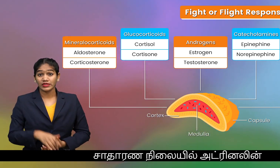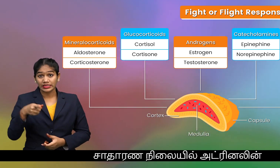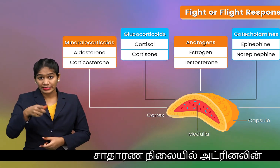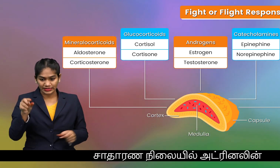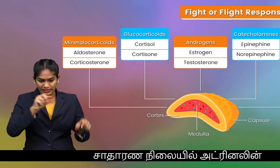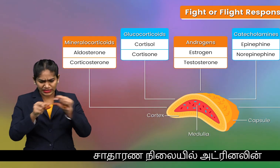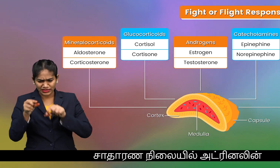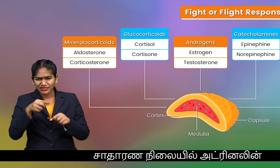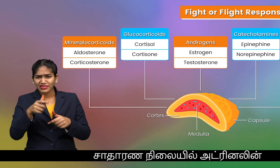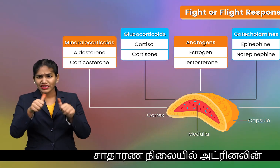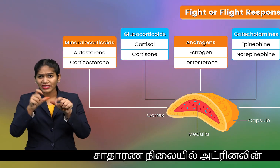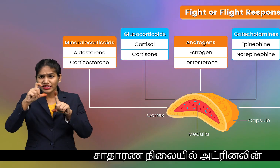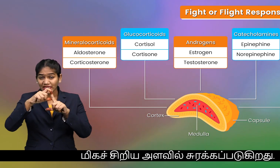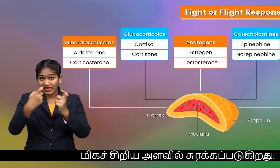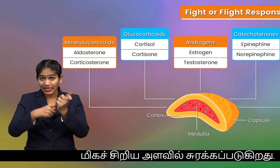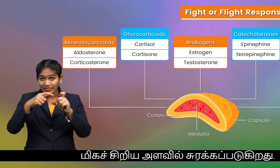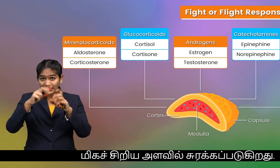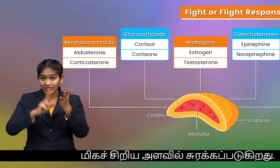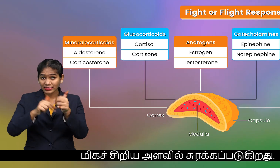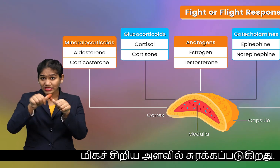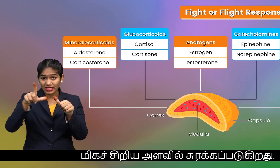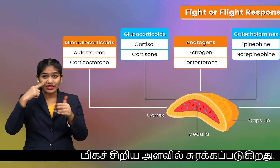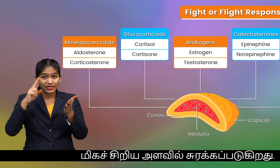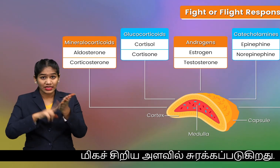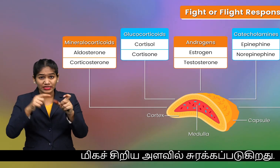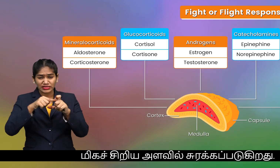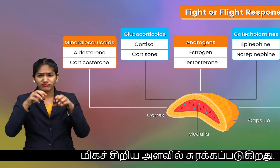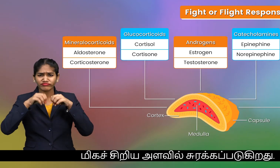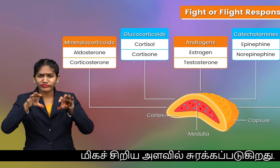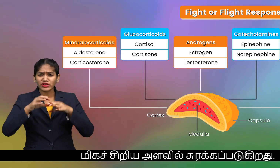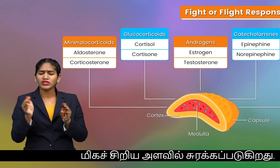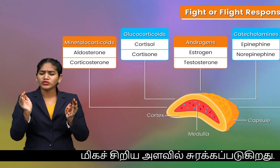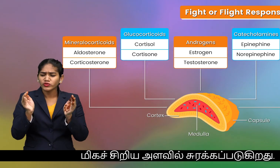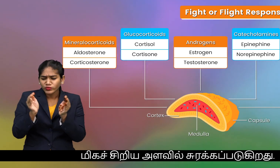சாதாரண நிலையின் அட்ரினலின் மிக சிறிய அளவில் சுரக்கப்படுகிறது.